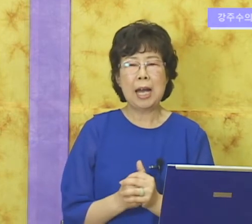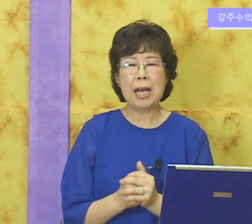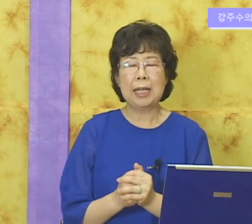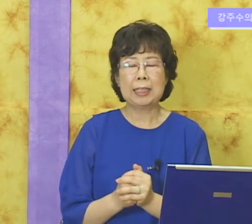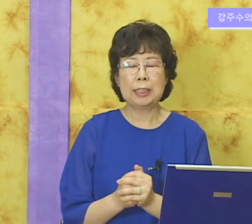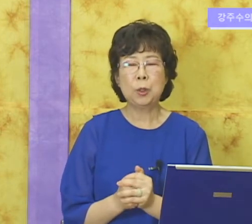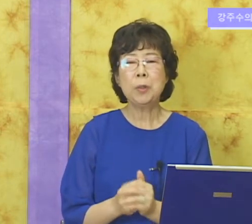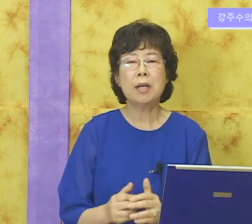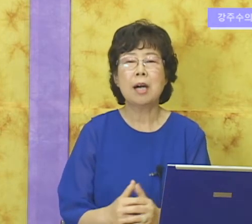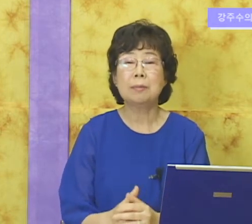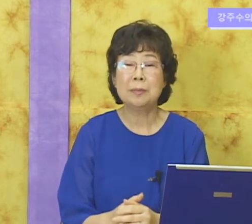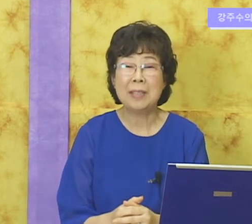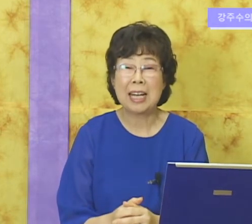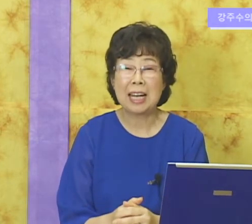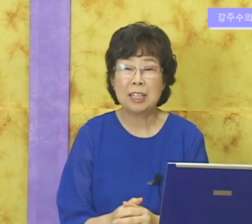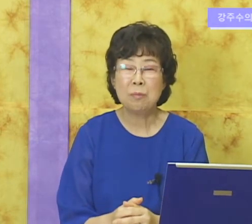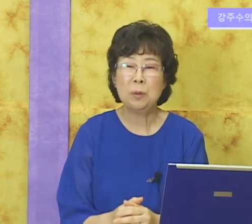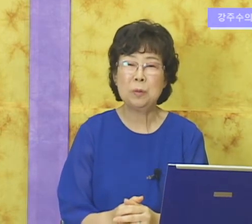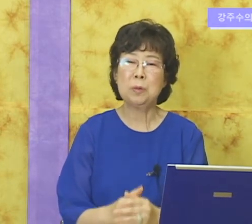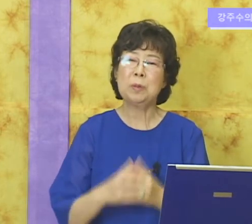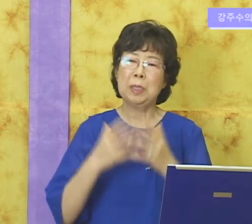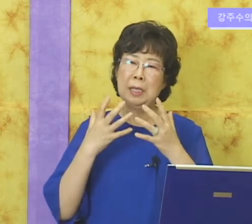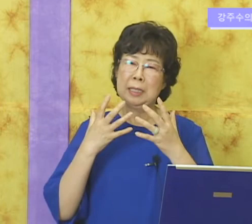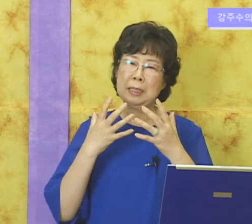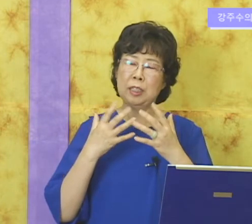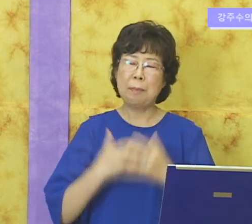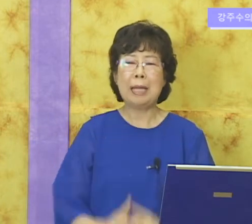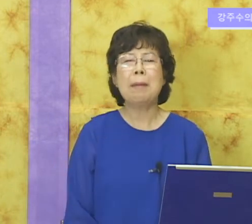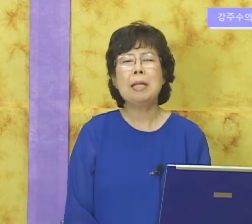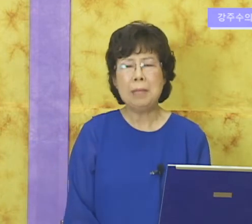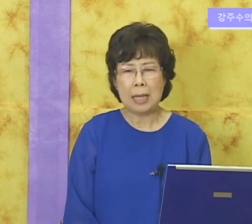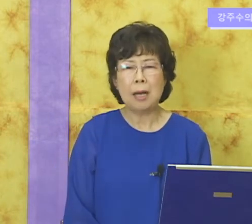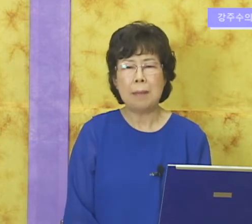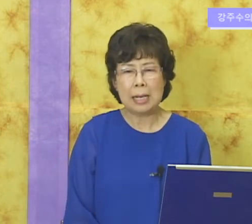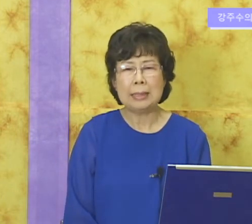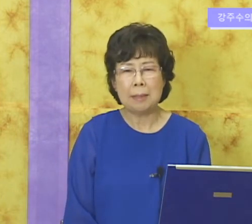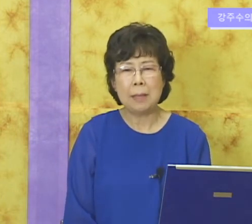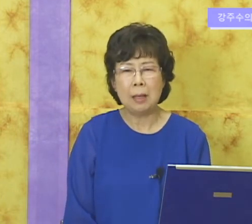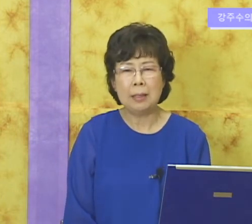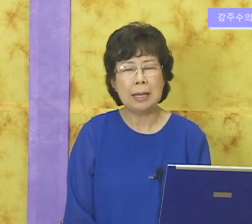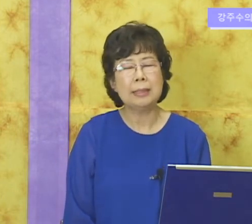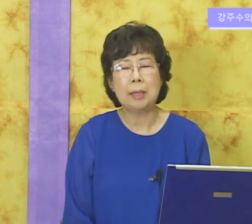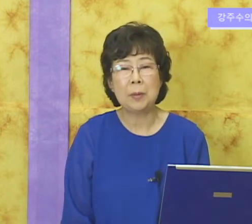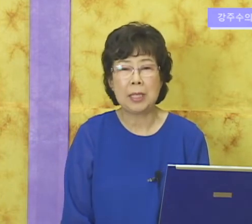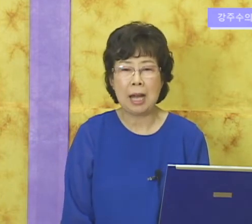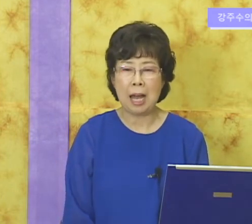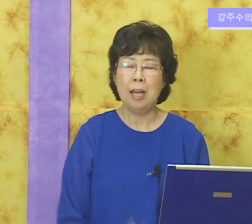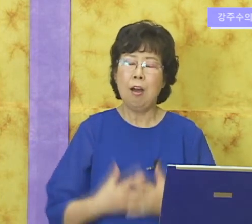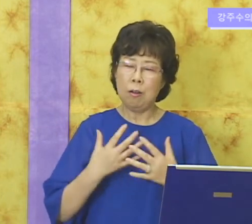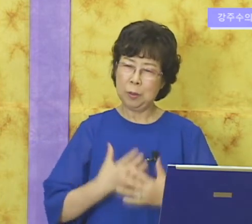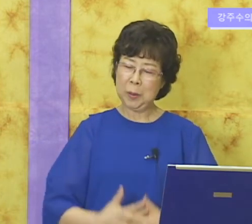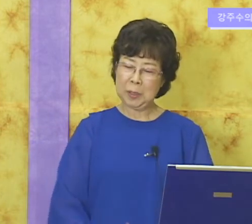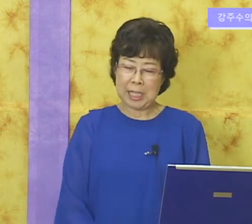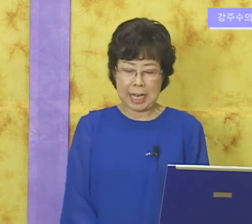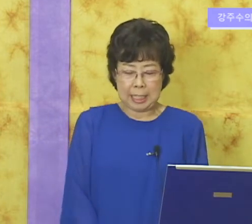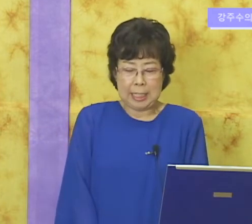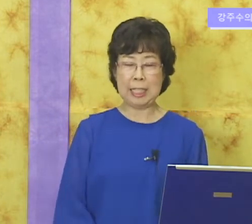수어가 존대어가 없습니다. 모두 반말입니다. 말을 하자면. 예, 그렇다 보니까 얼굴